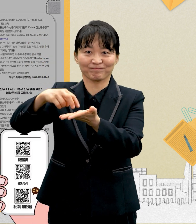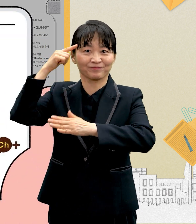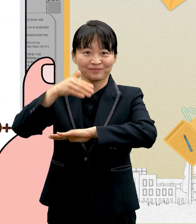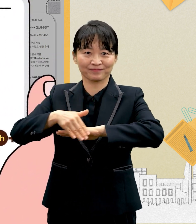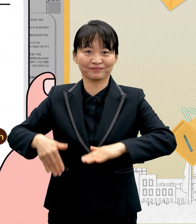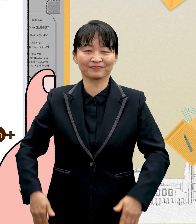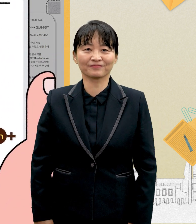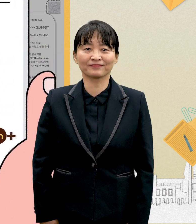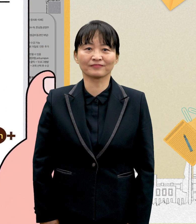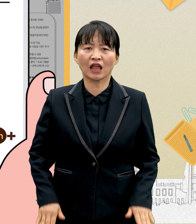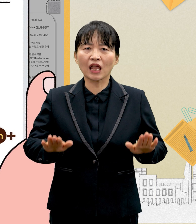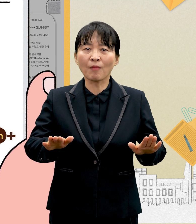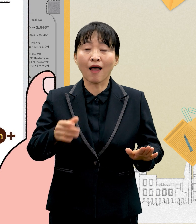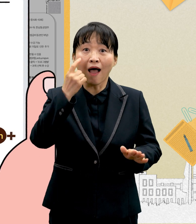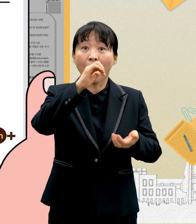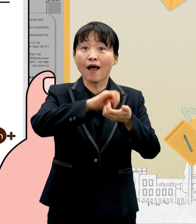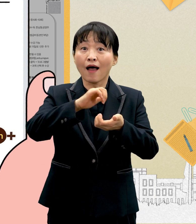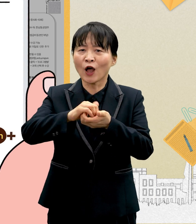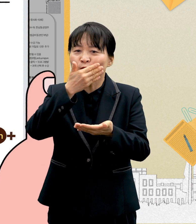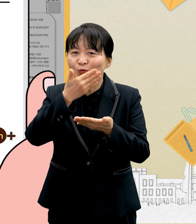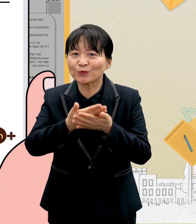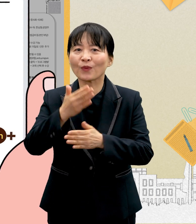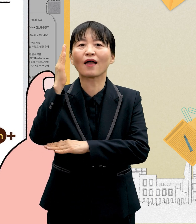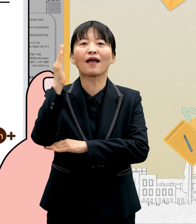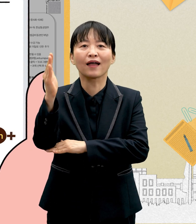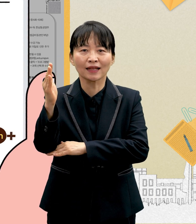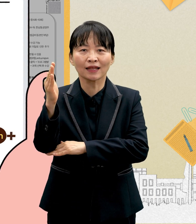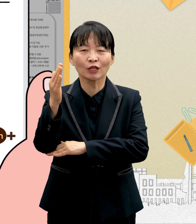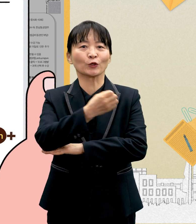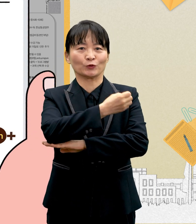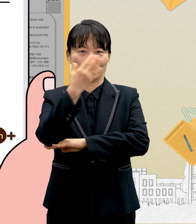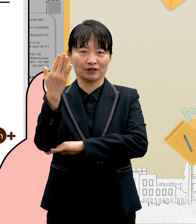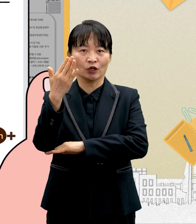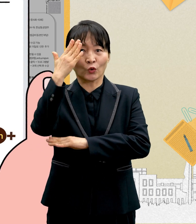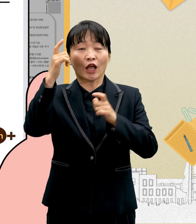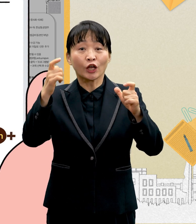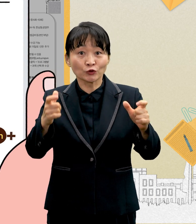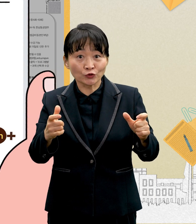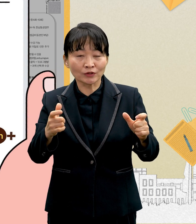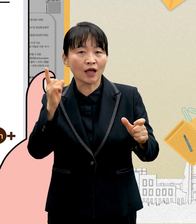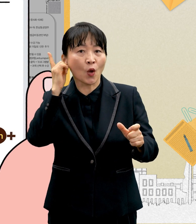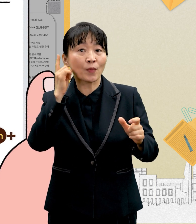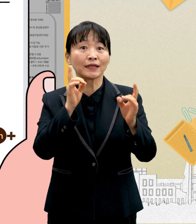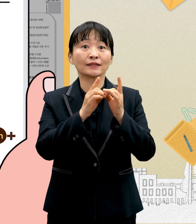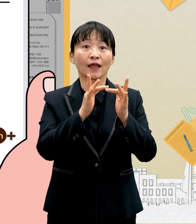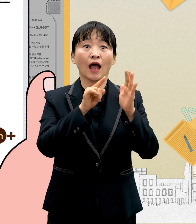매달 용산구의 중요한 이슈를 만나보는 용산구 소식지. 용산구청 홈페이지나 모바일 QR코드를